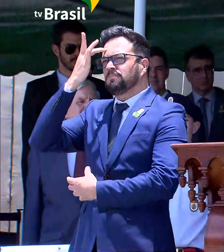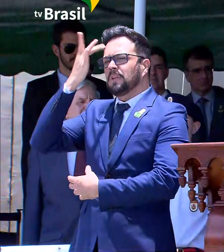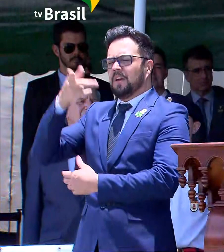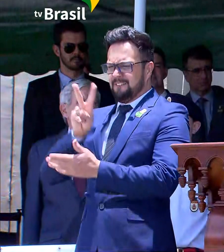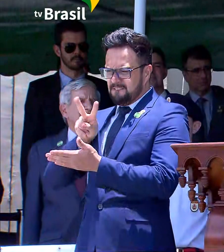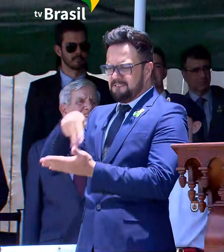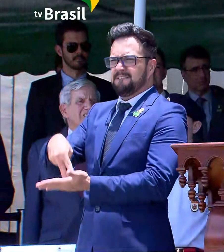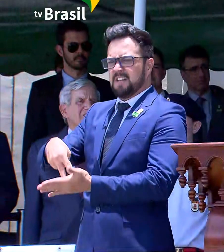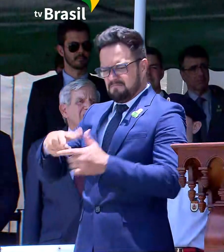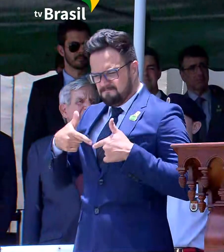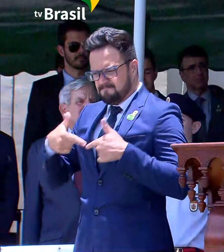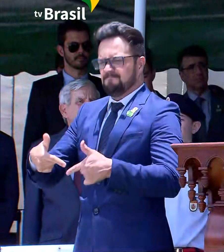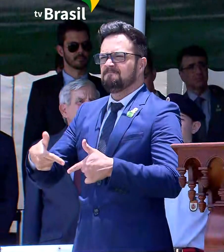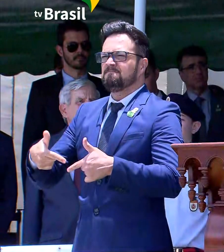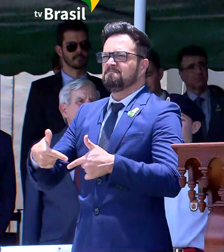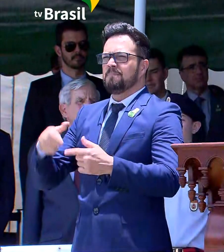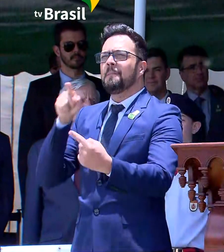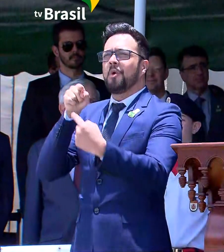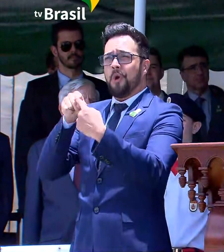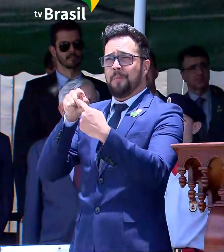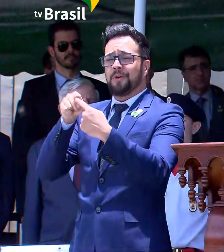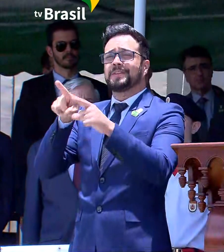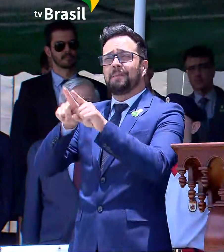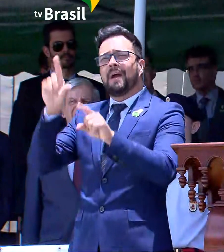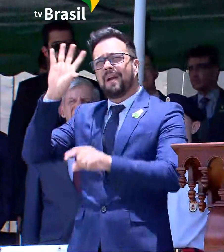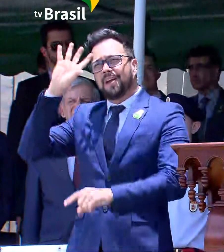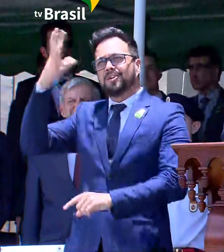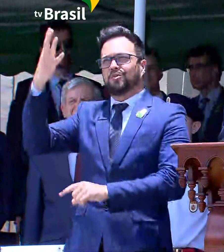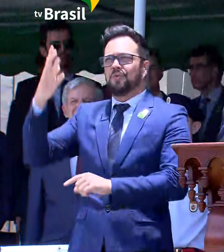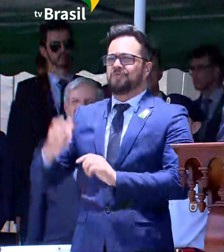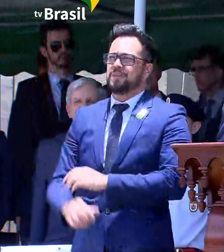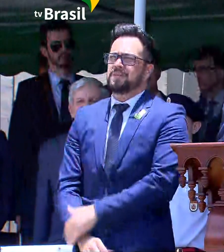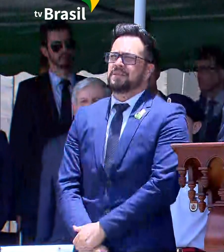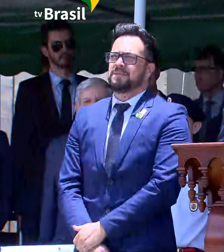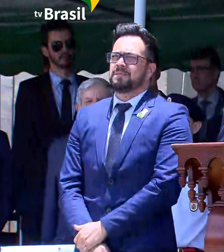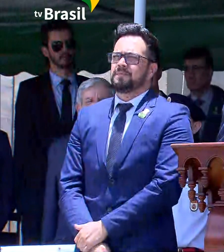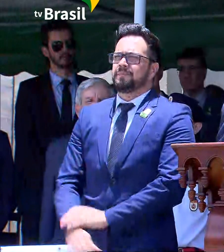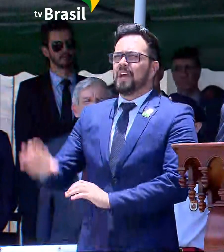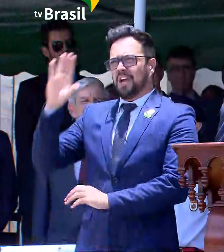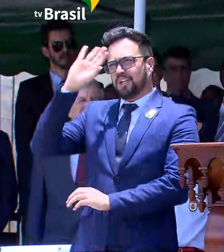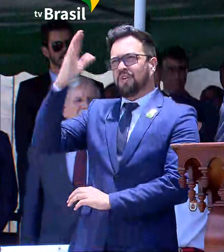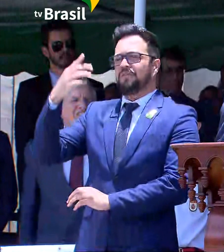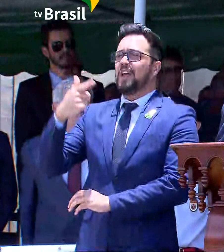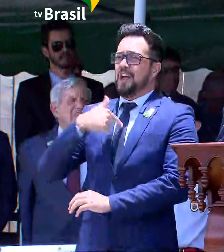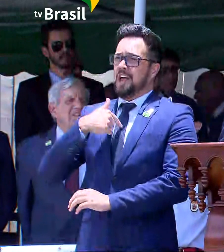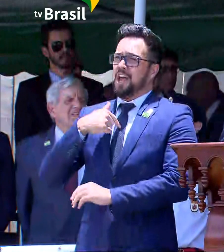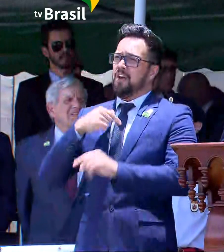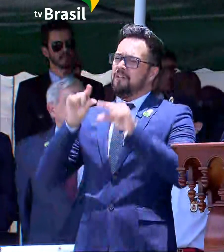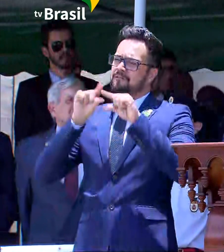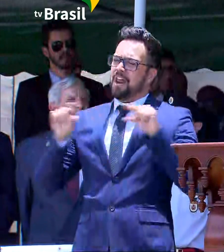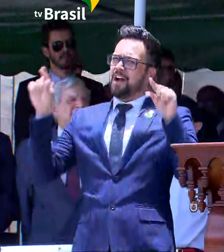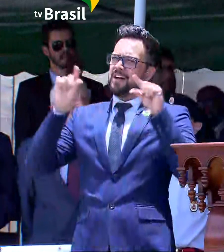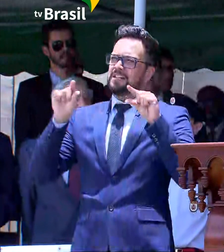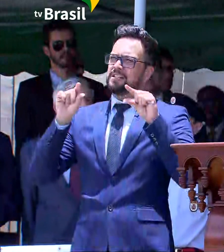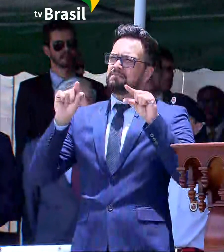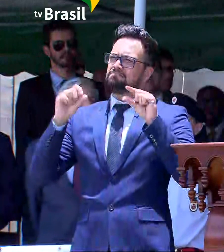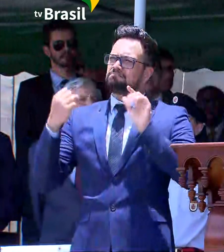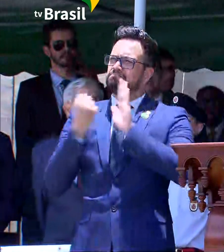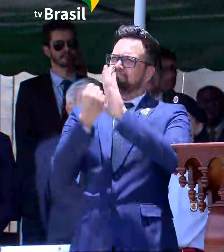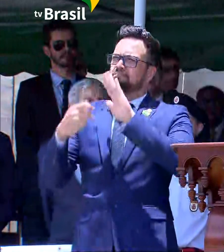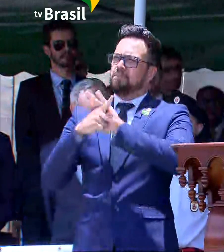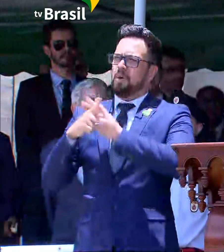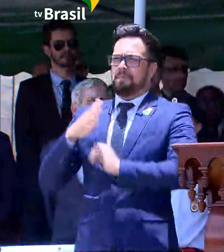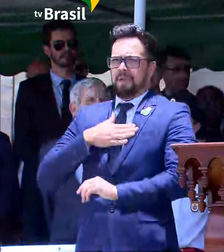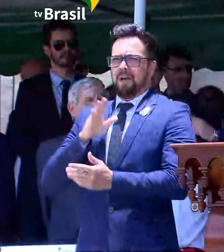propósito e resolvi ter como lema aquilo que não é comum no meio político: